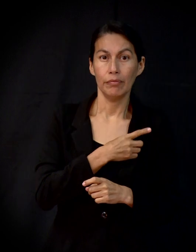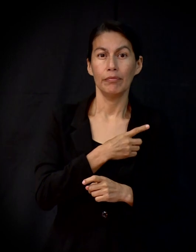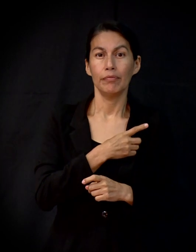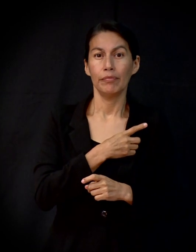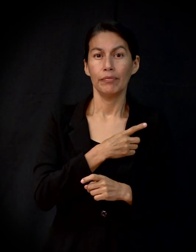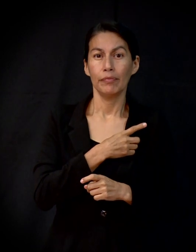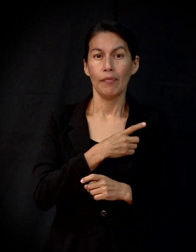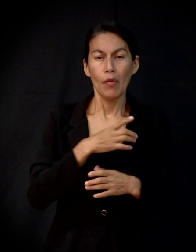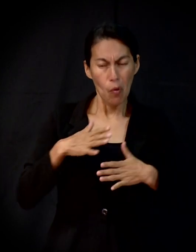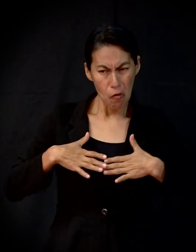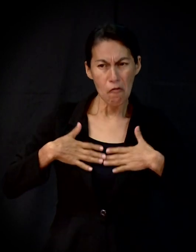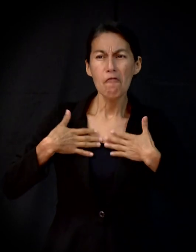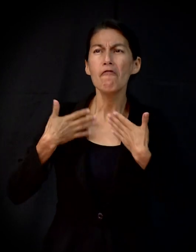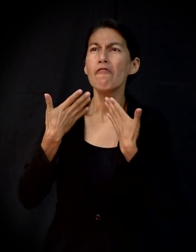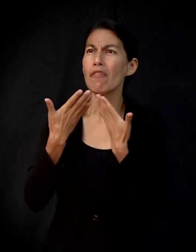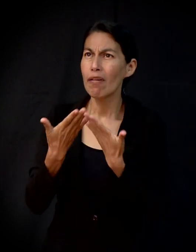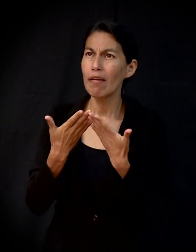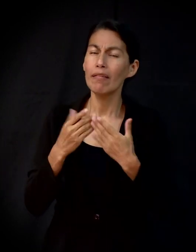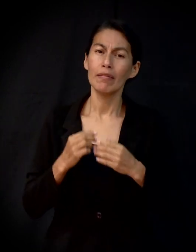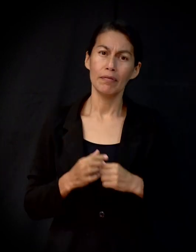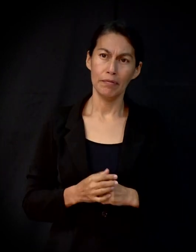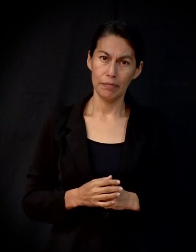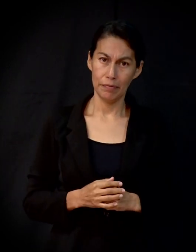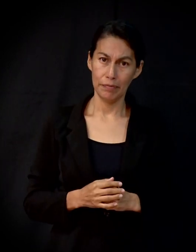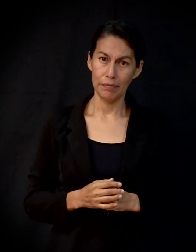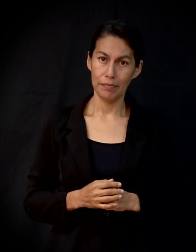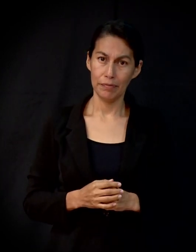sola, me hace estar confiada.